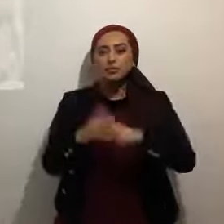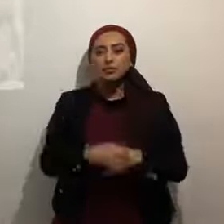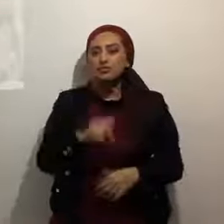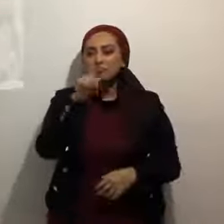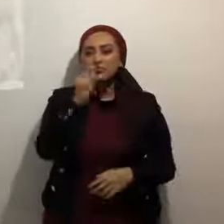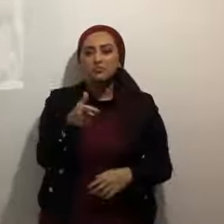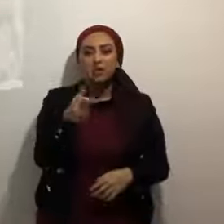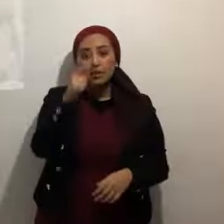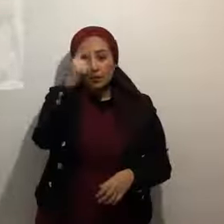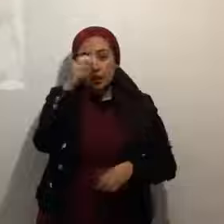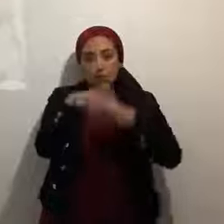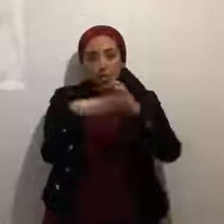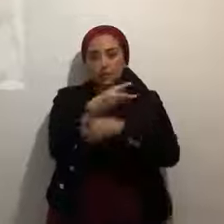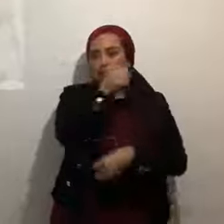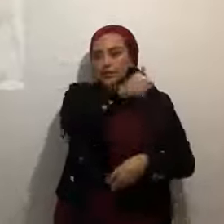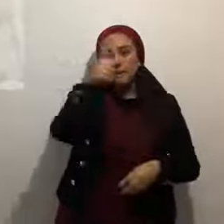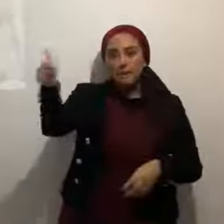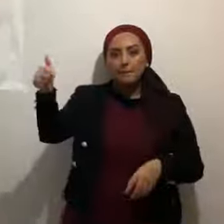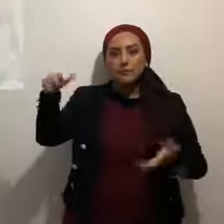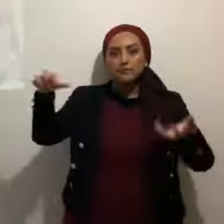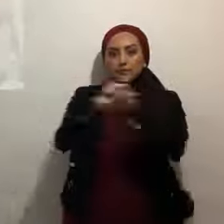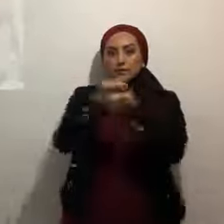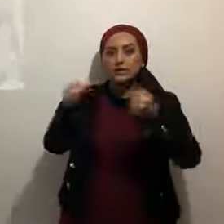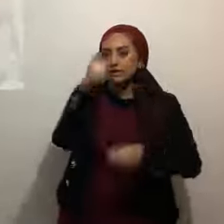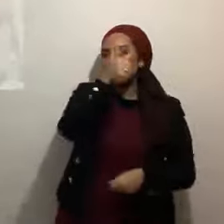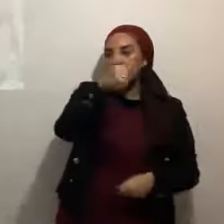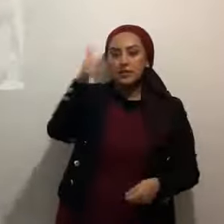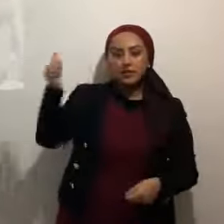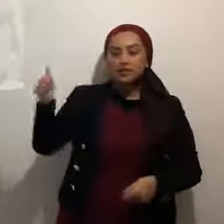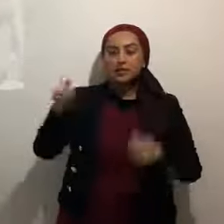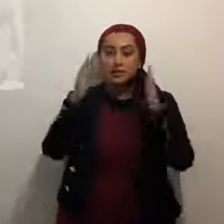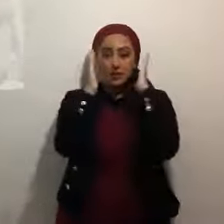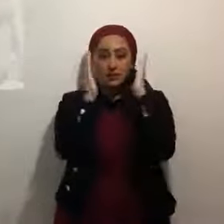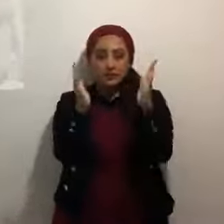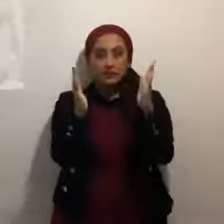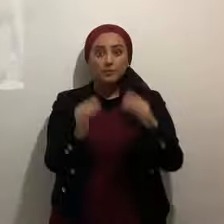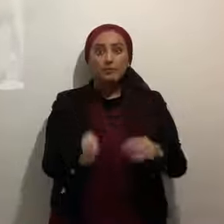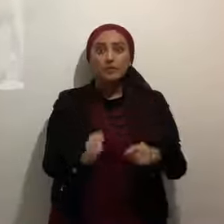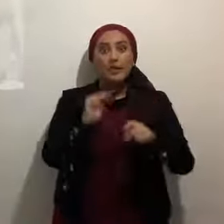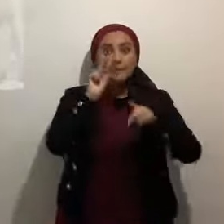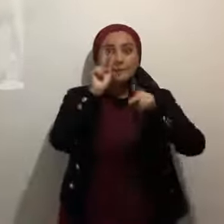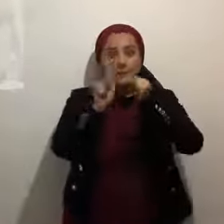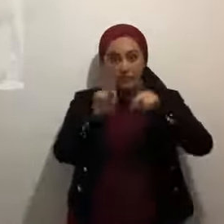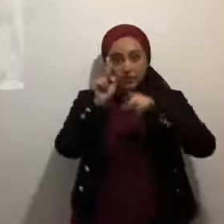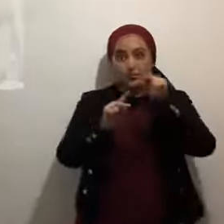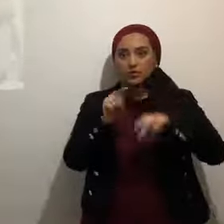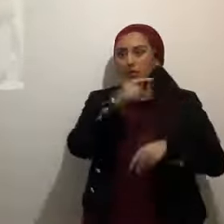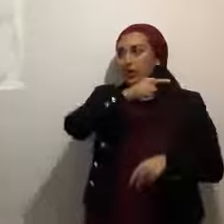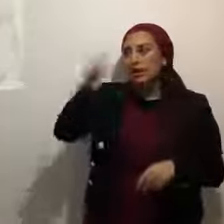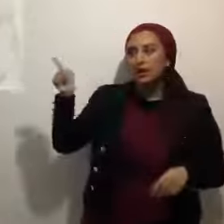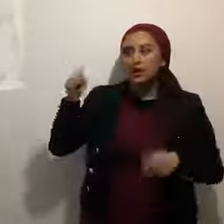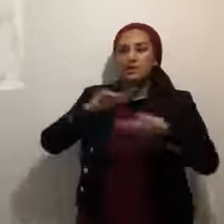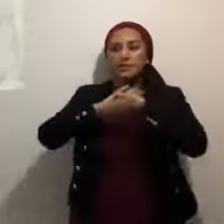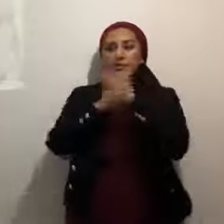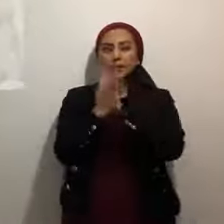Porque la humanidad se está destruyendo. Atención, las personas se han vuelto